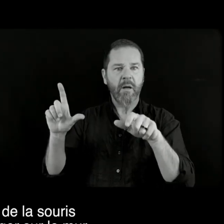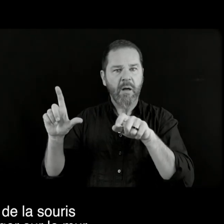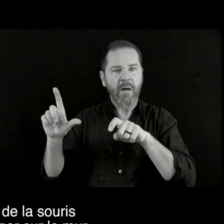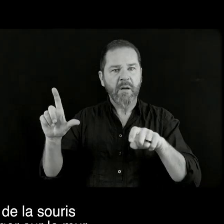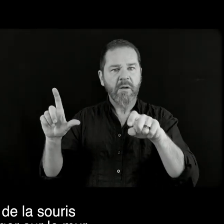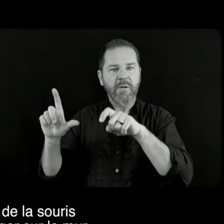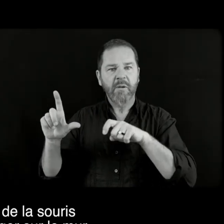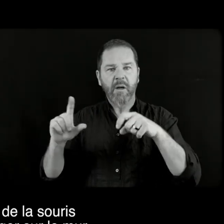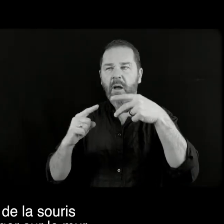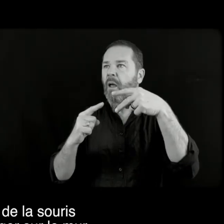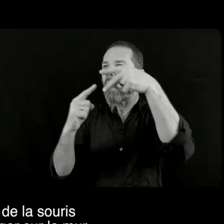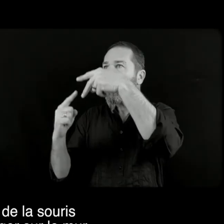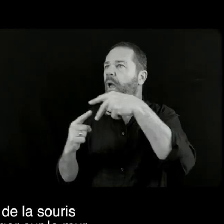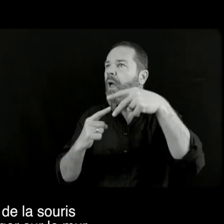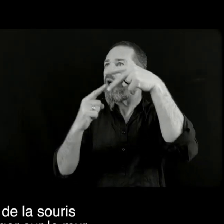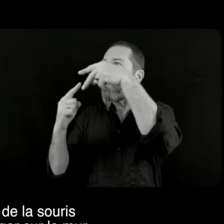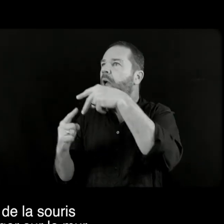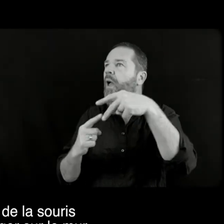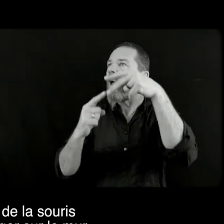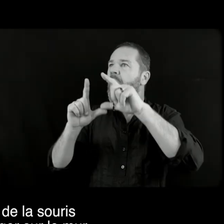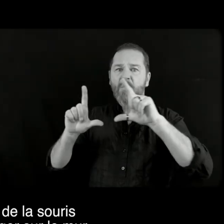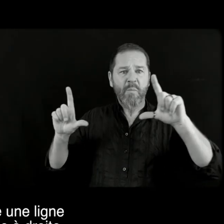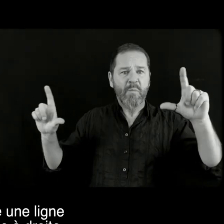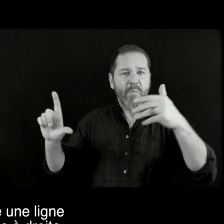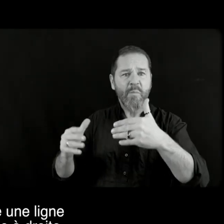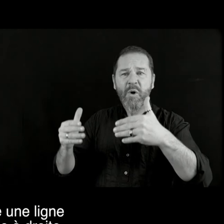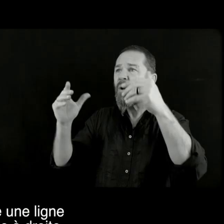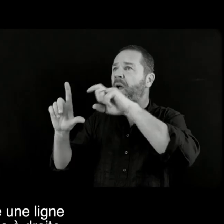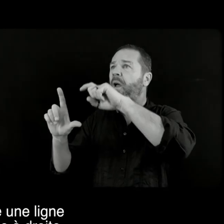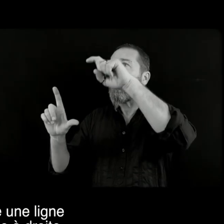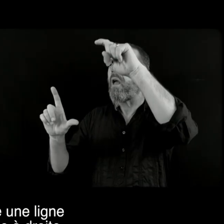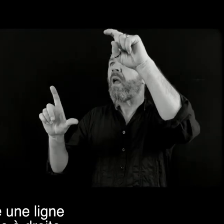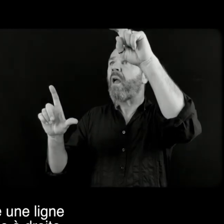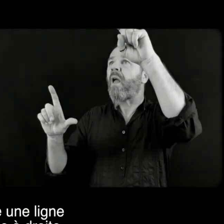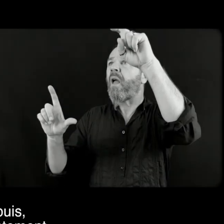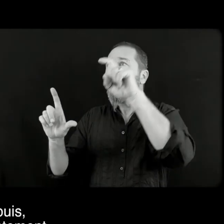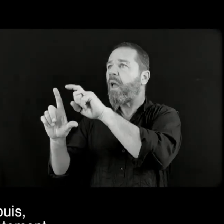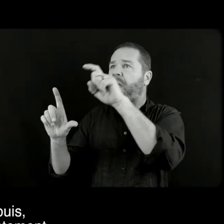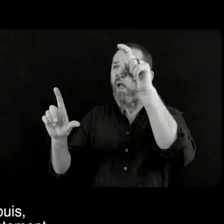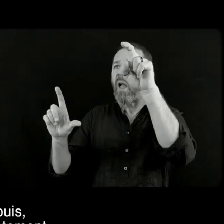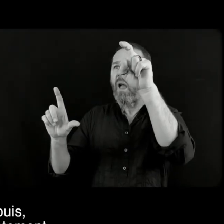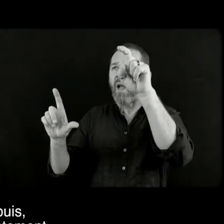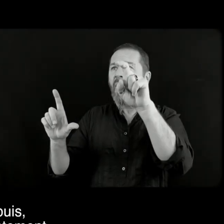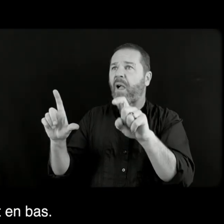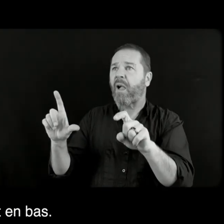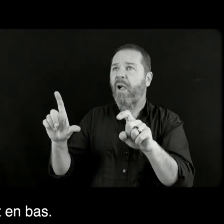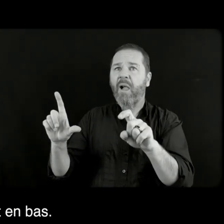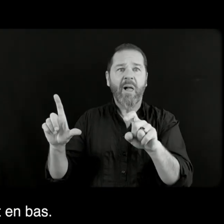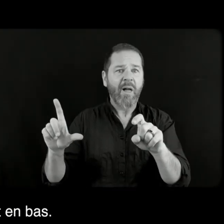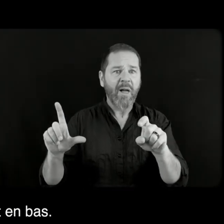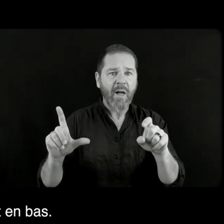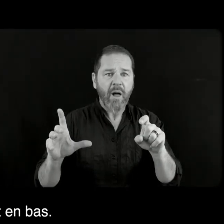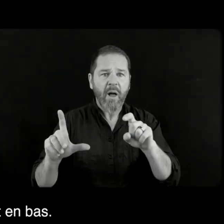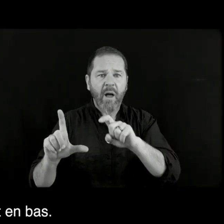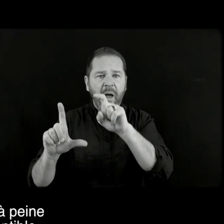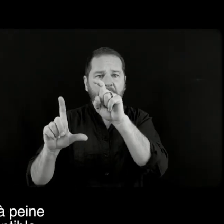chose. Le curseur de la souris se met à bouger sur le mur. Il dessine une ligne de gauche à droite et puis, très lentement, de haut en